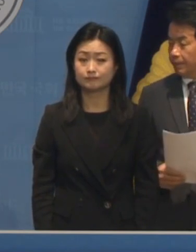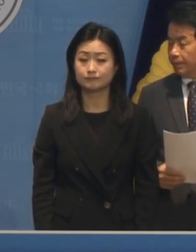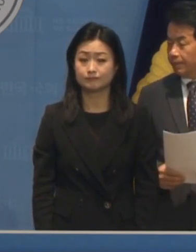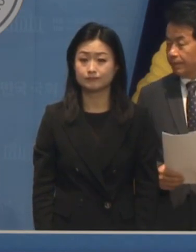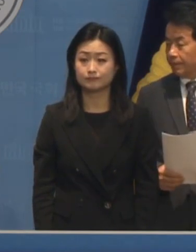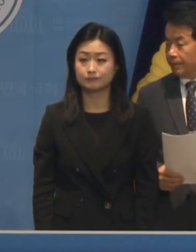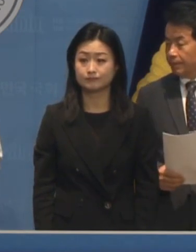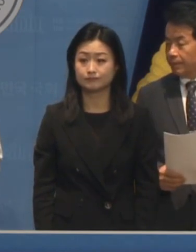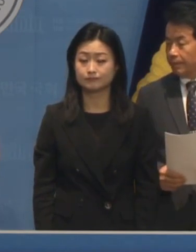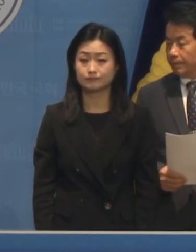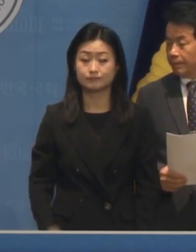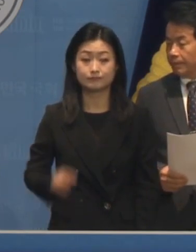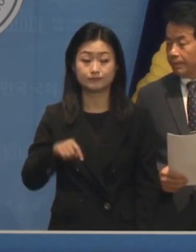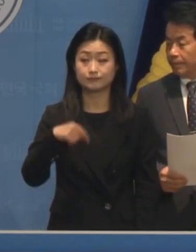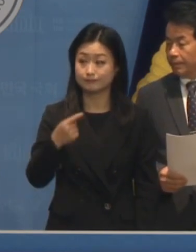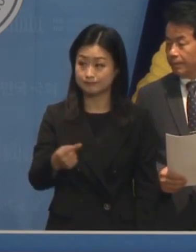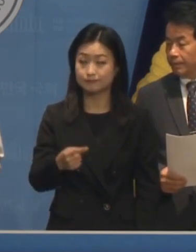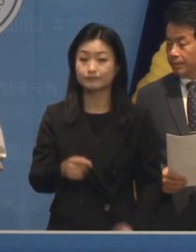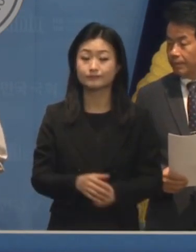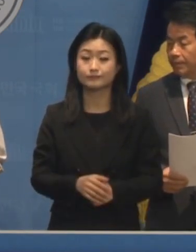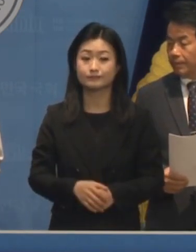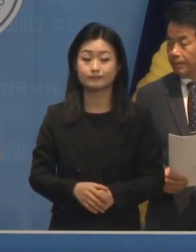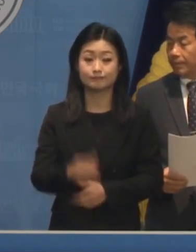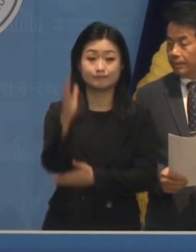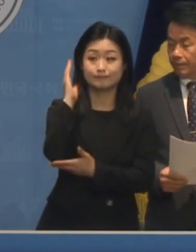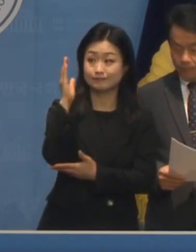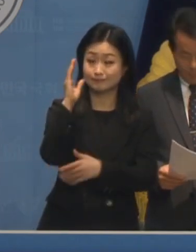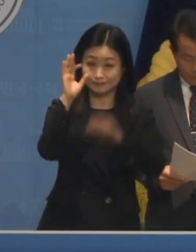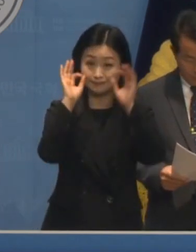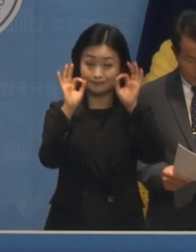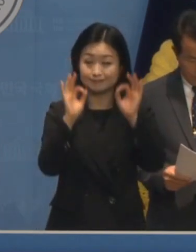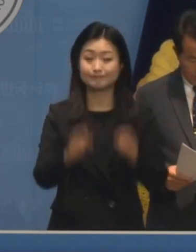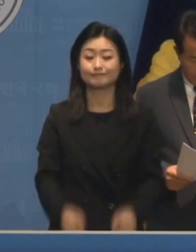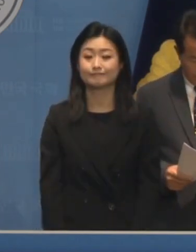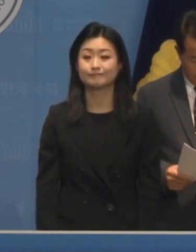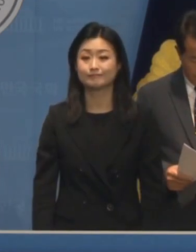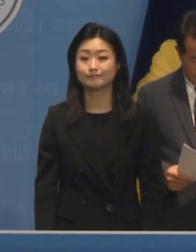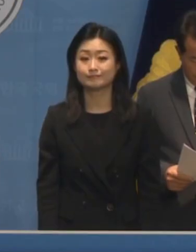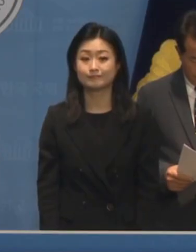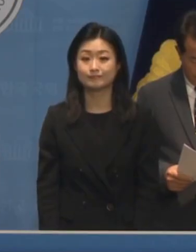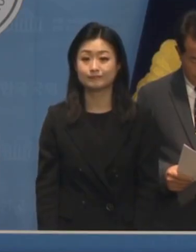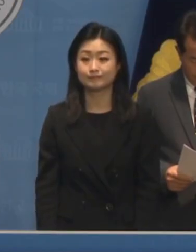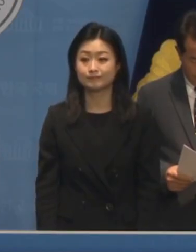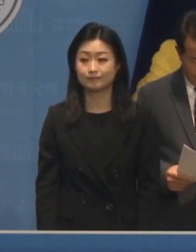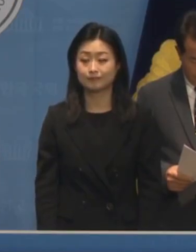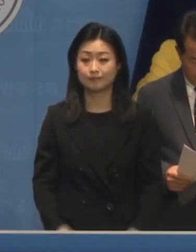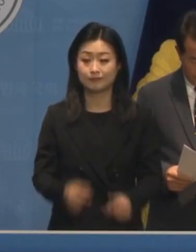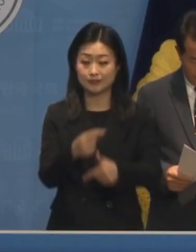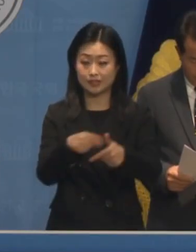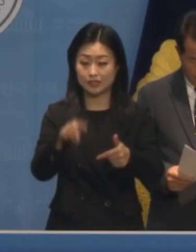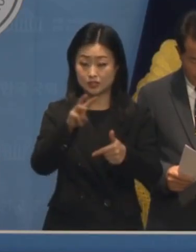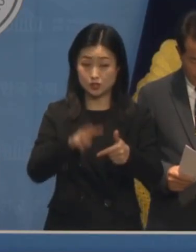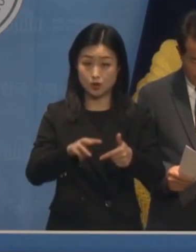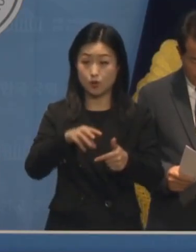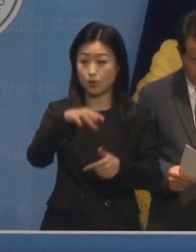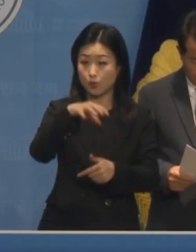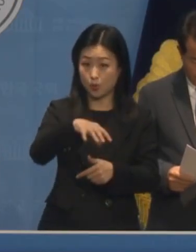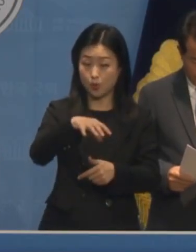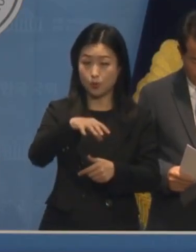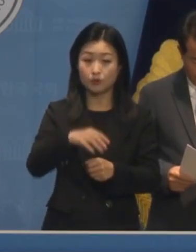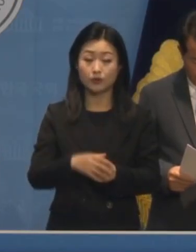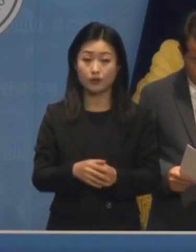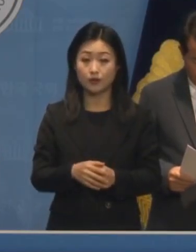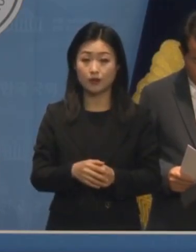감사합니다네 다음으로는 현장 발언을 들어보도록 하겠습니다 김공 선호주 인천공항 지역 지부장 정완석